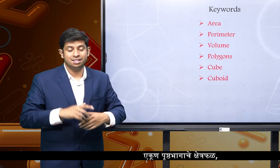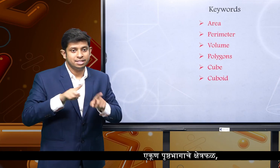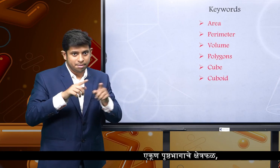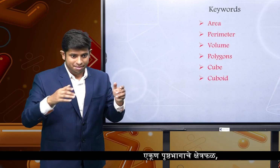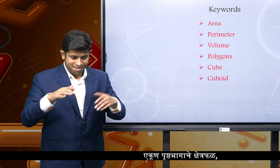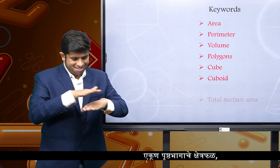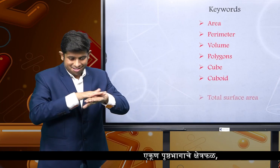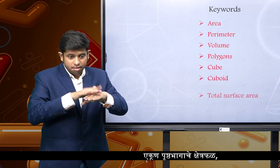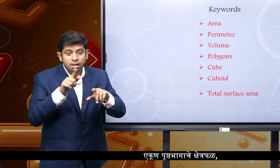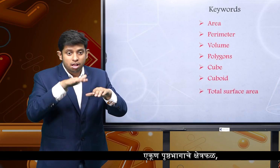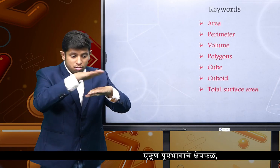एकूण पृष्ठभागाचे क्षेत्रफळ,